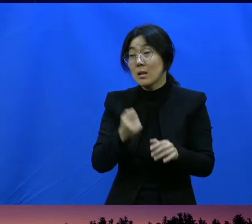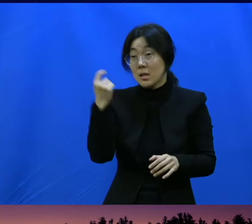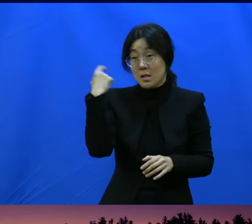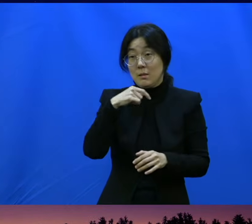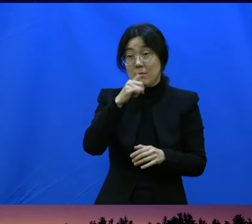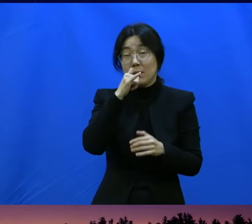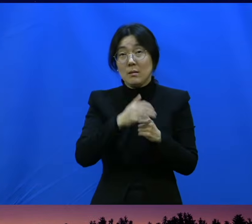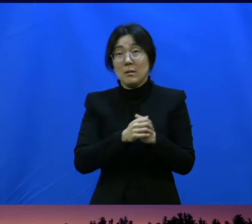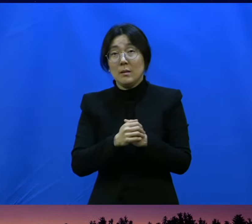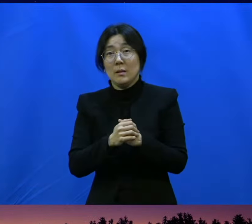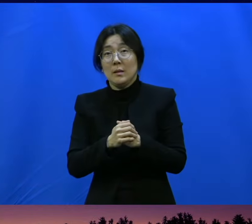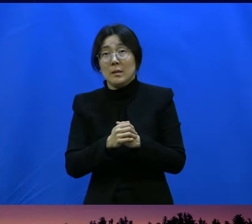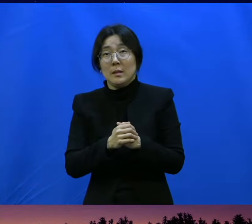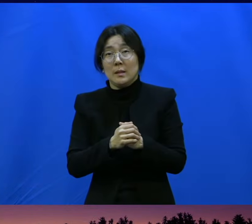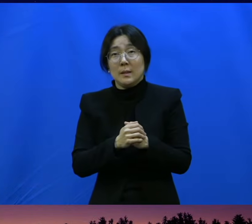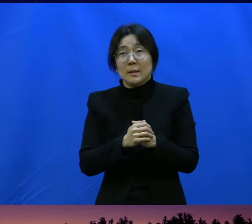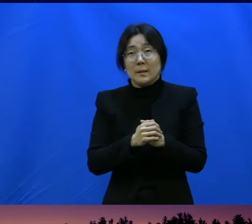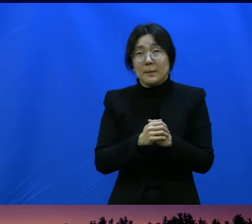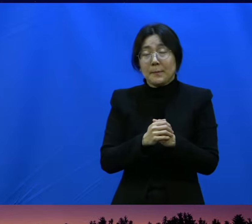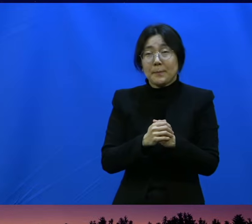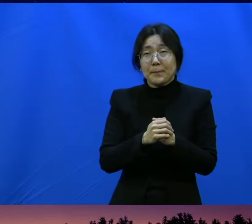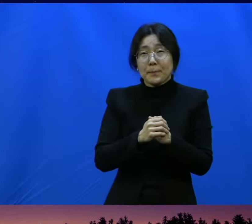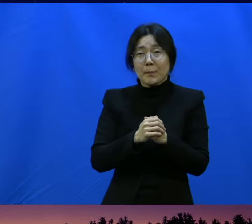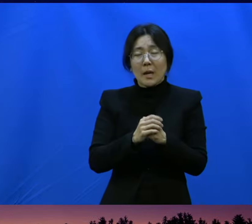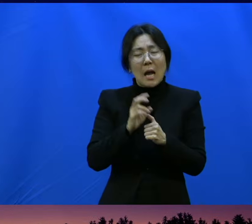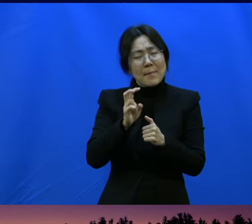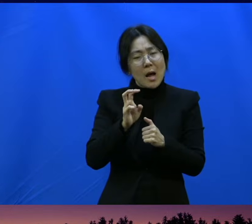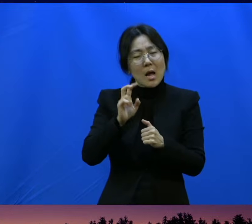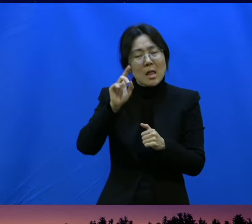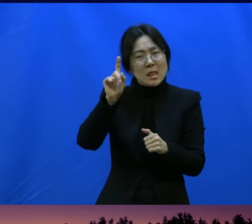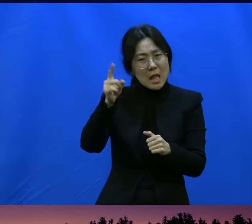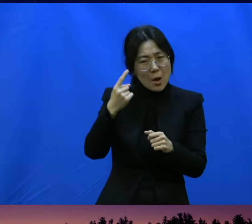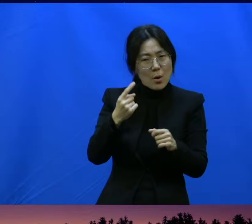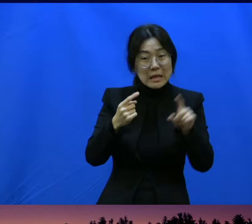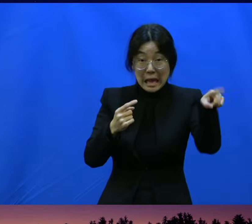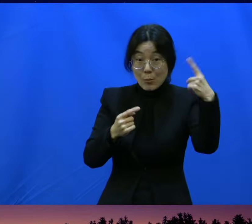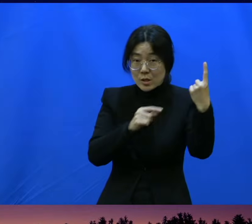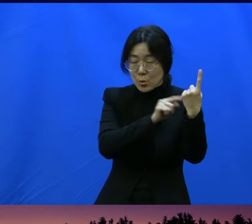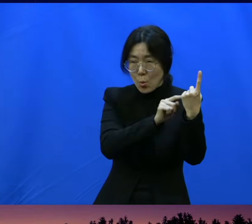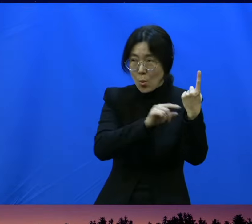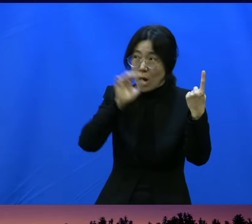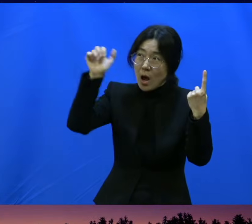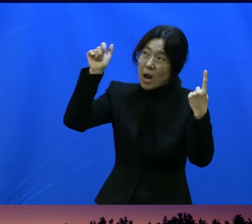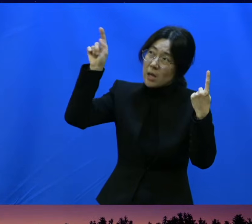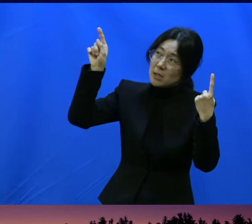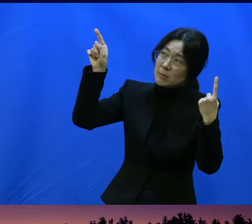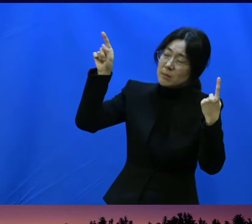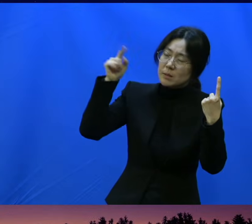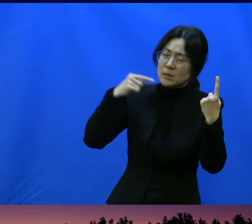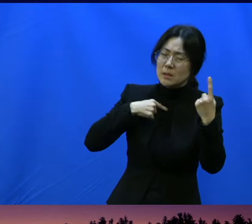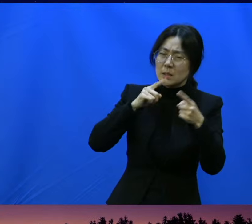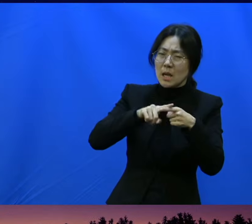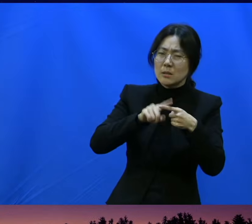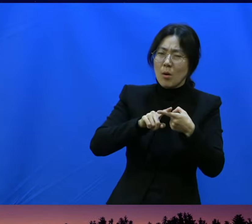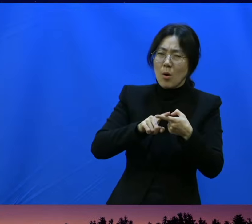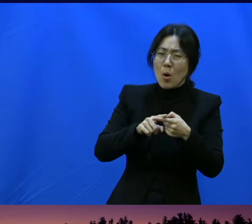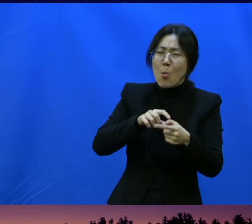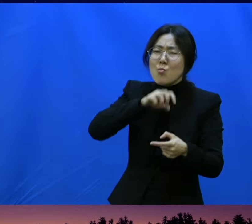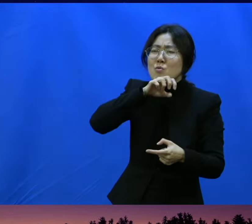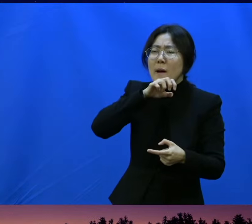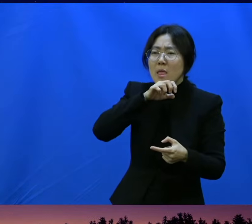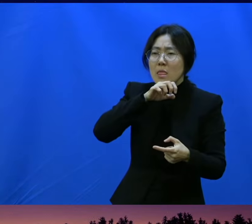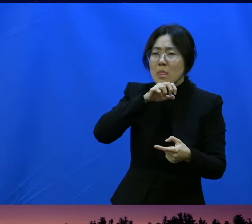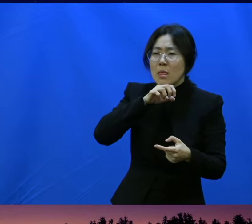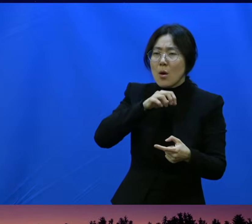아마 다윗의 마음속에도 하나님에 대한 원망이 없지 않아 있었겠죠. 하나님 어떻게 나를 이렇게 왕으로